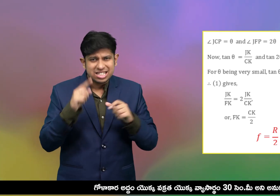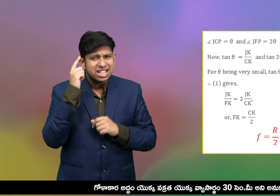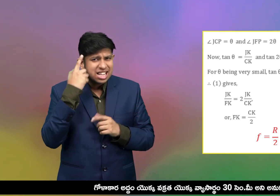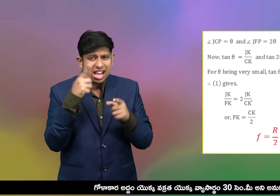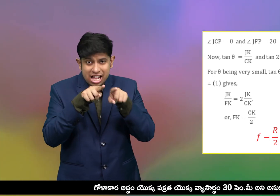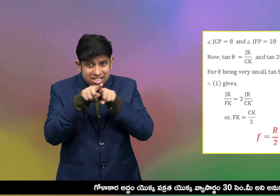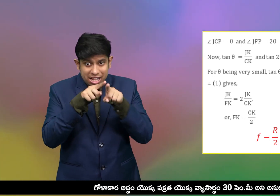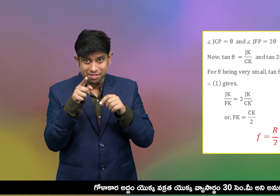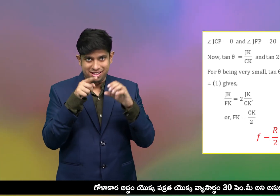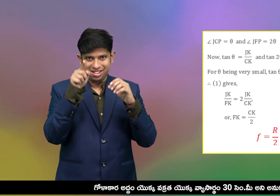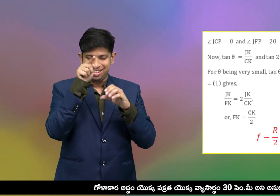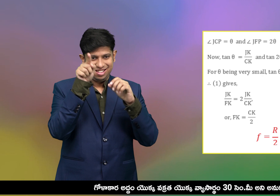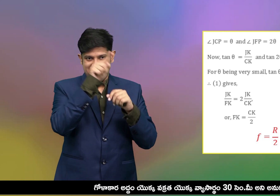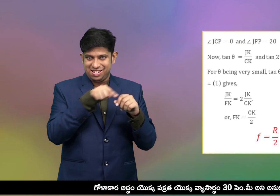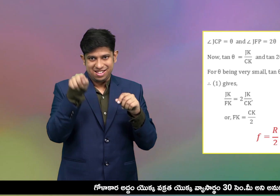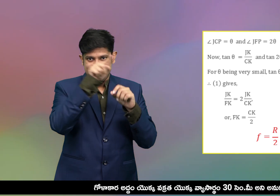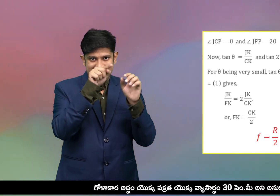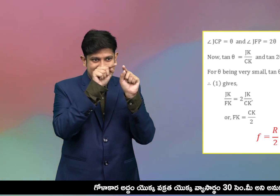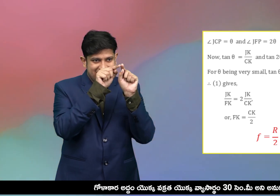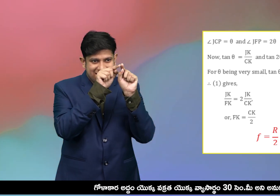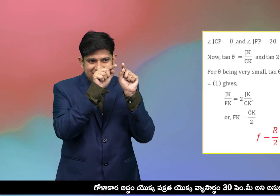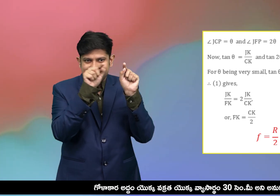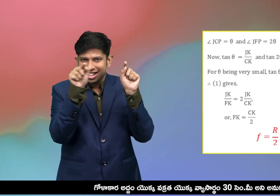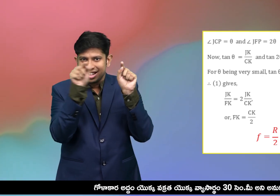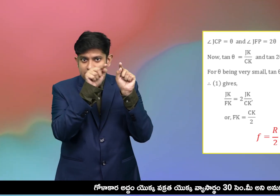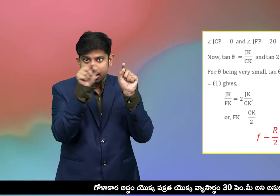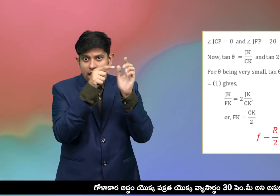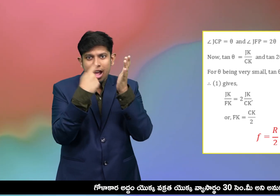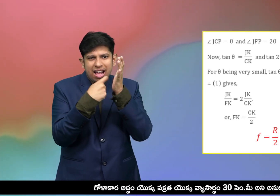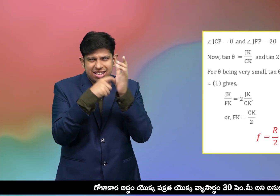గోళాకార అద్దం యొక్క వక్రత యొక్క వ్యాసార్థం 30 సెంటీమీటర్లు అని అనుకుందాం.